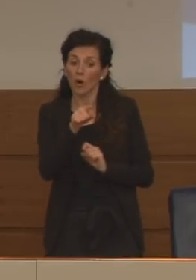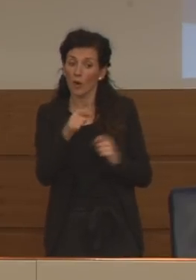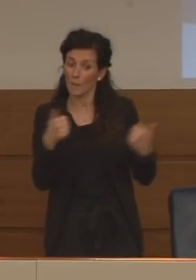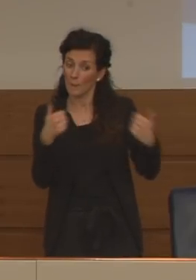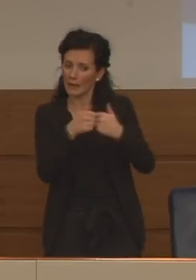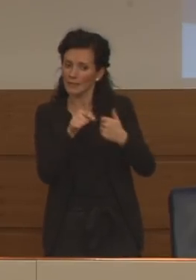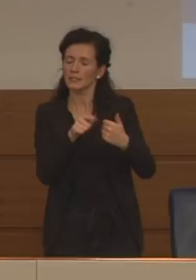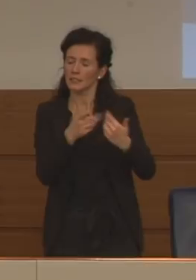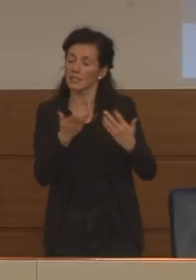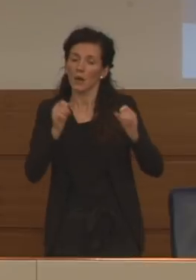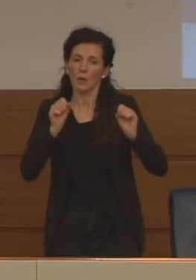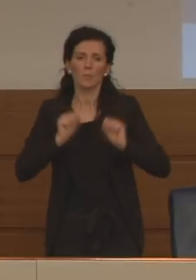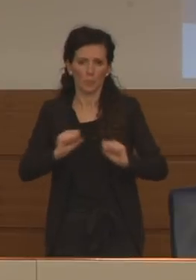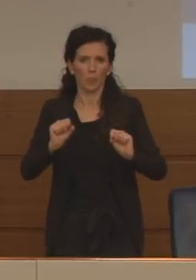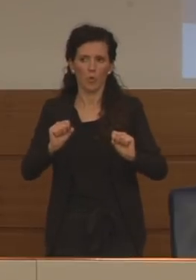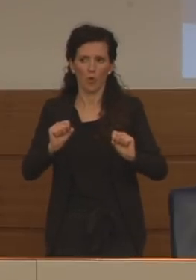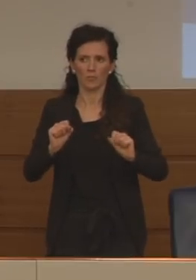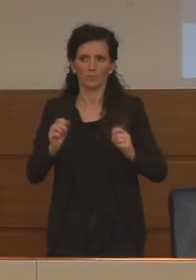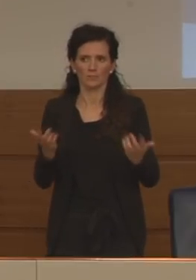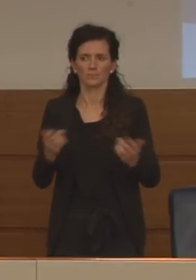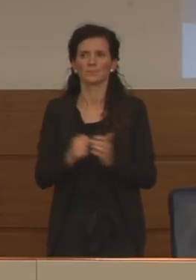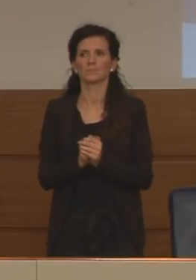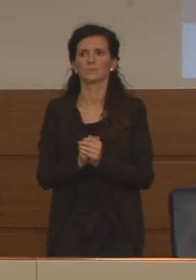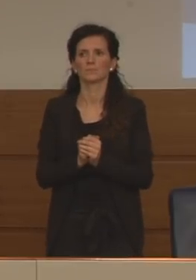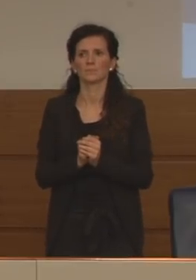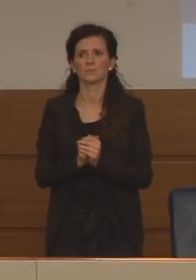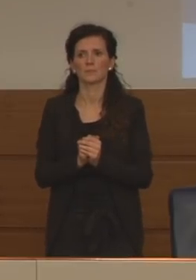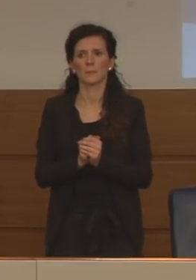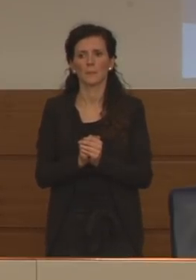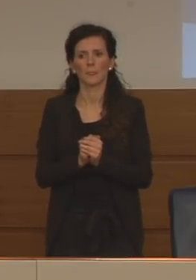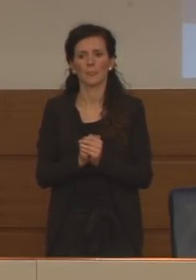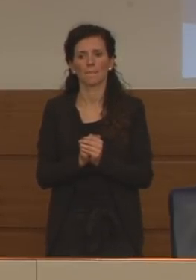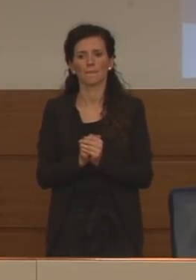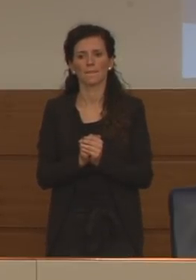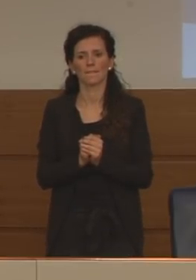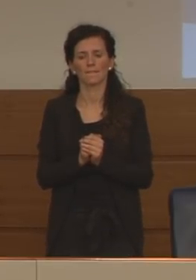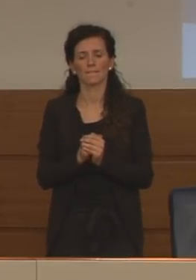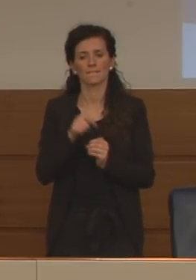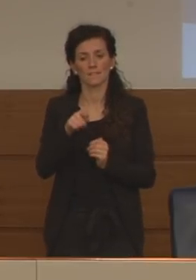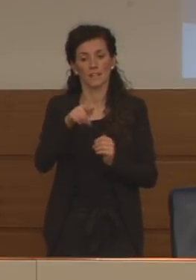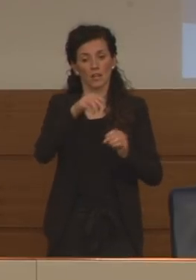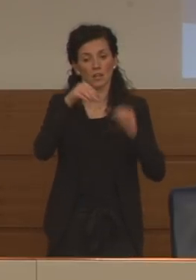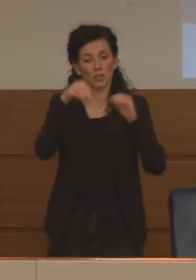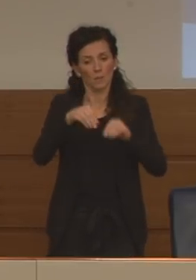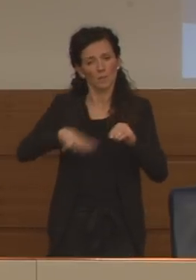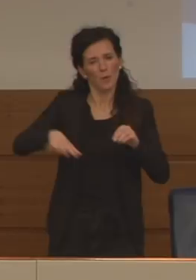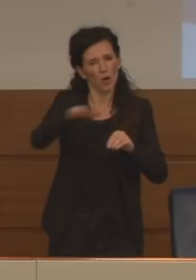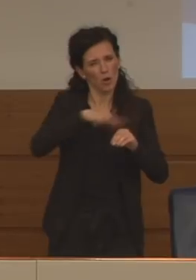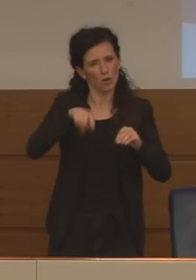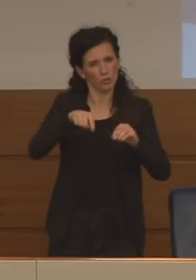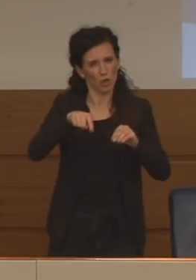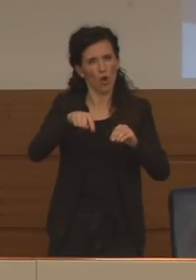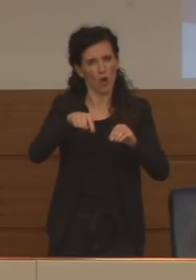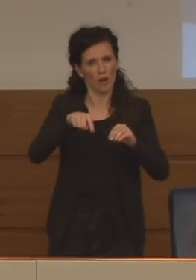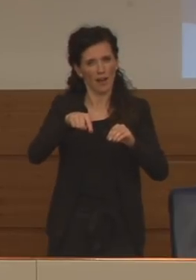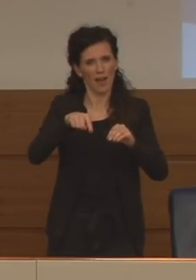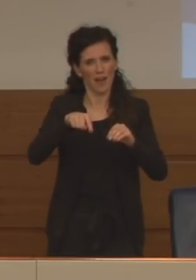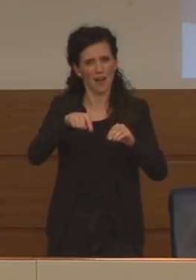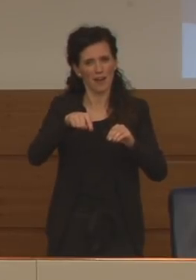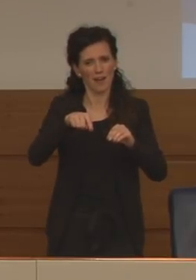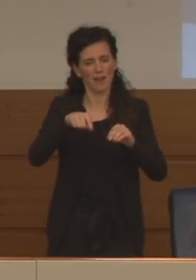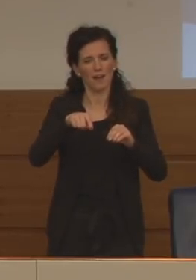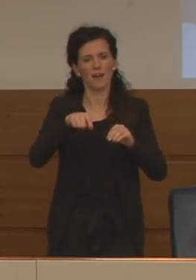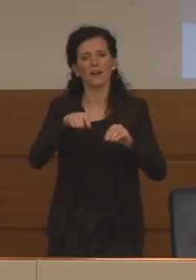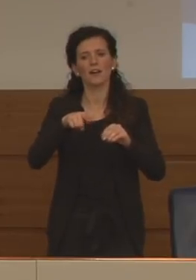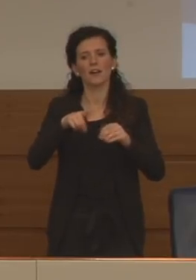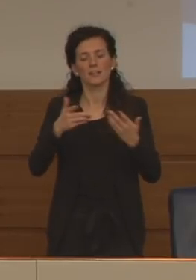carico di domanda assistenziale che c'è presente in quei territori porta la necessità